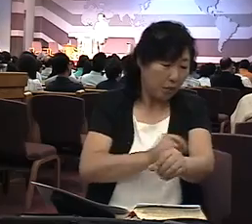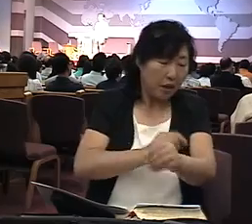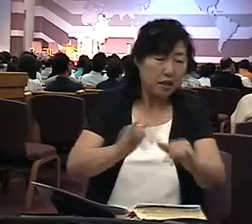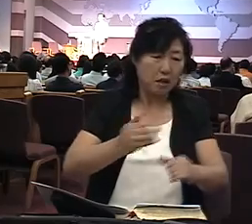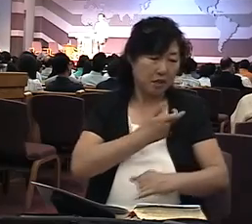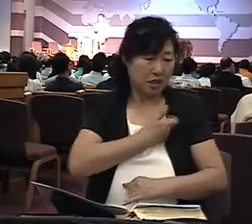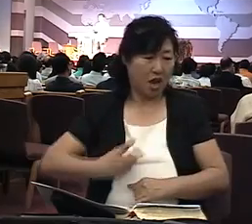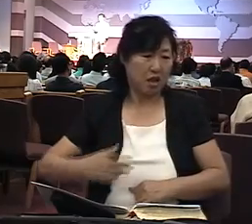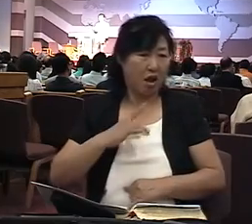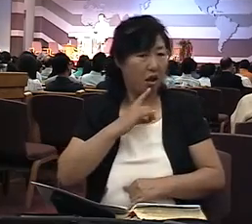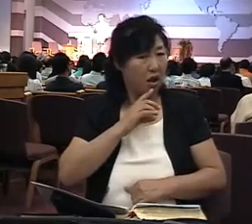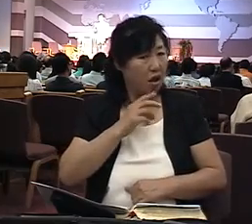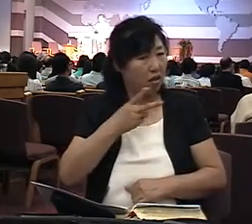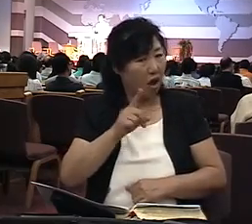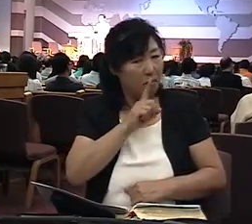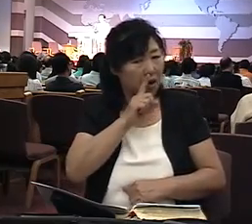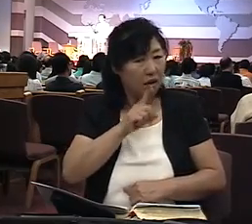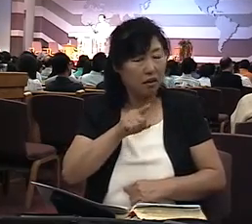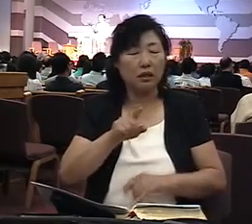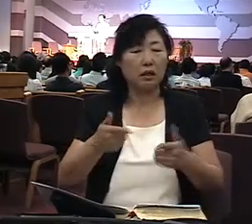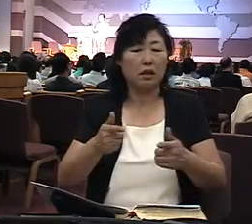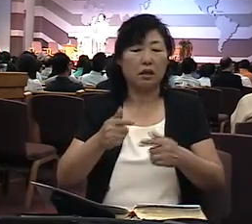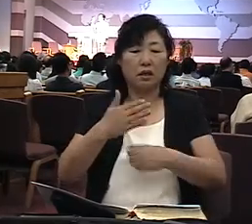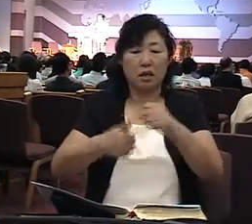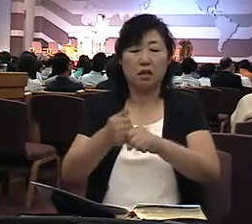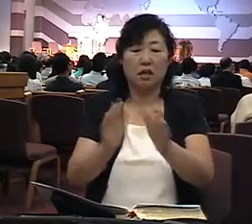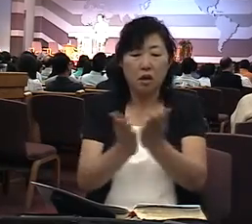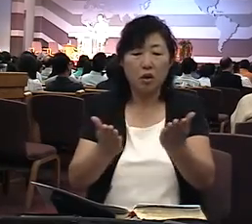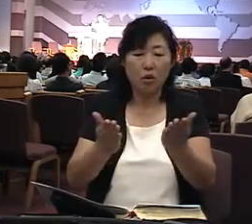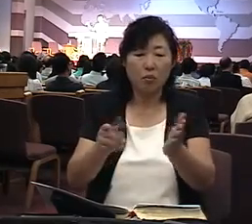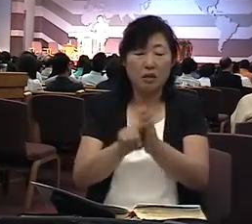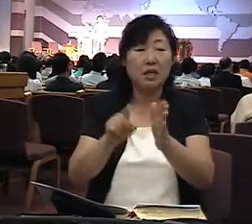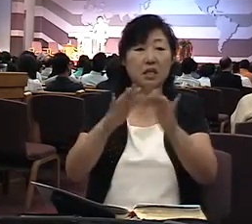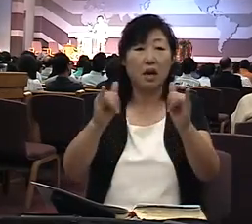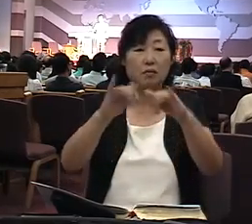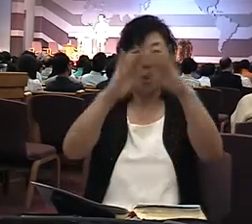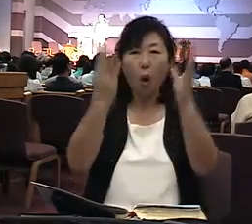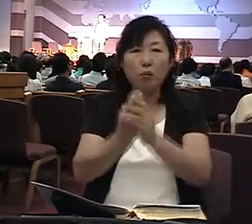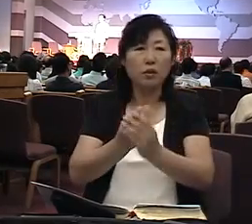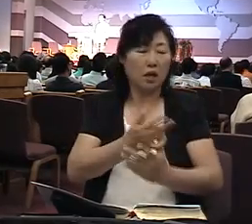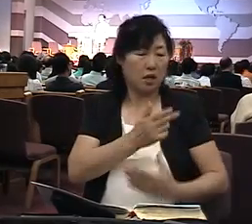아닙니다. 성경에 보니까 예수 믿는 모든 자들이 제자였다. 다른 명칭을 모릅니다.